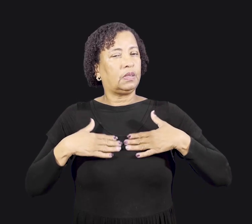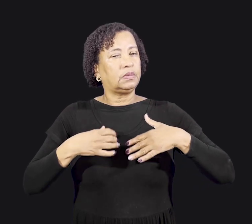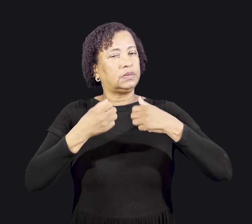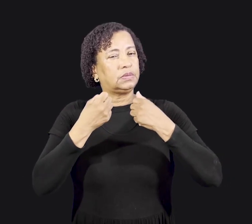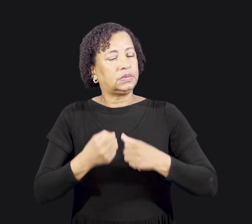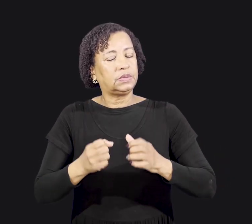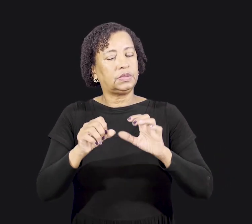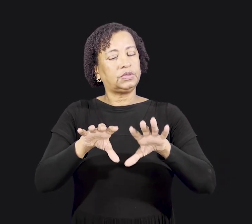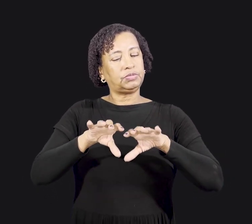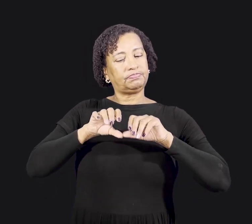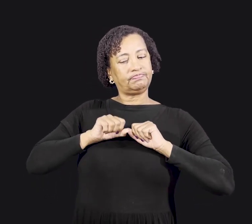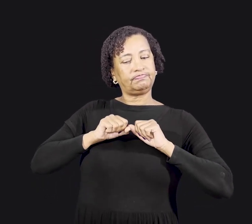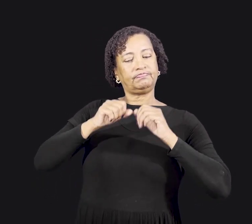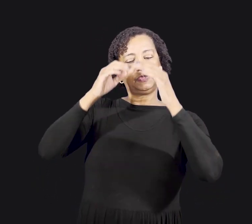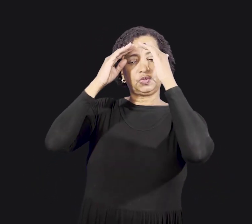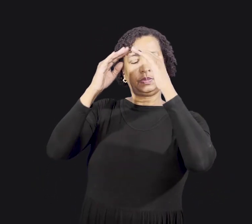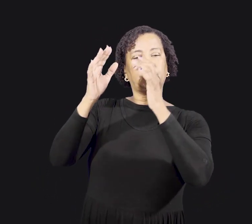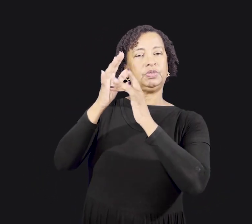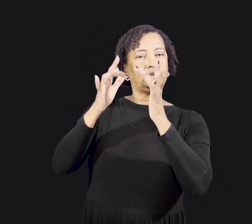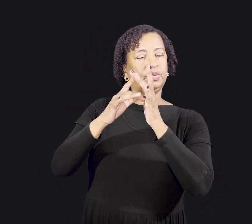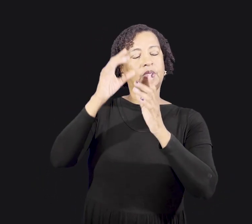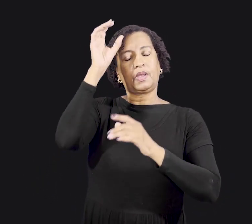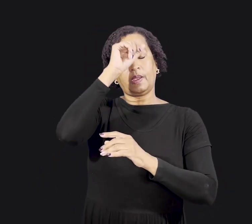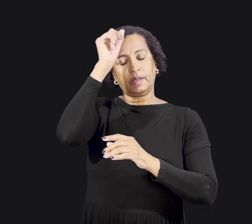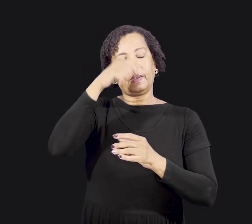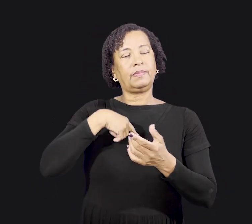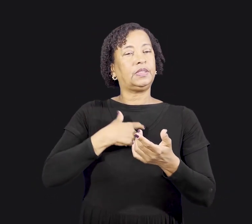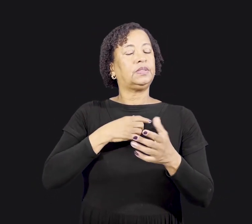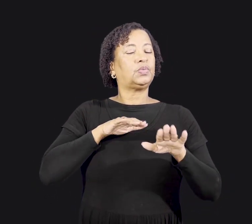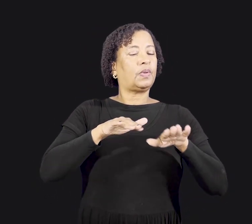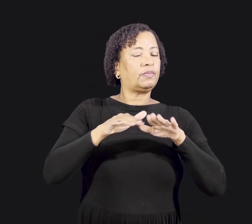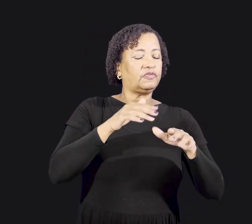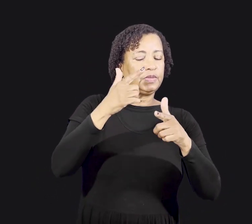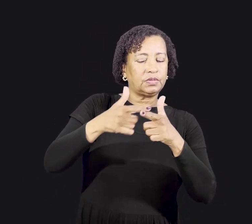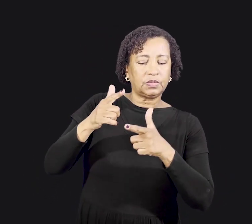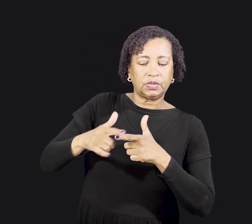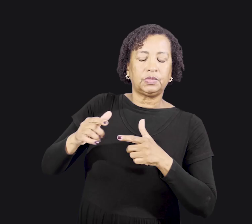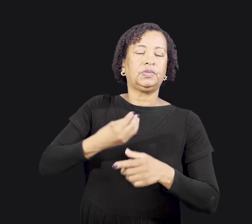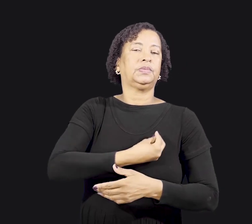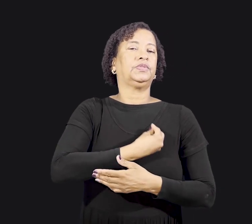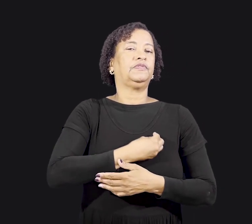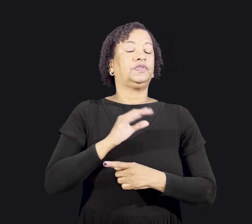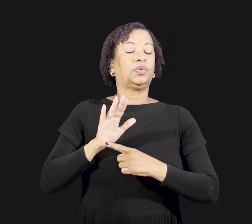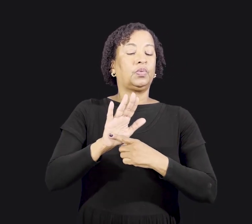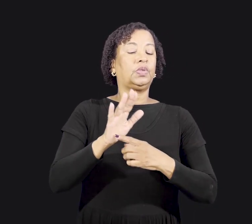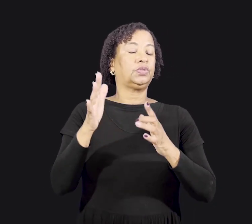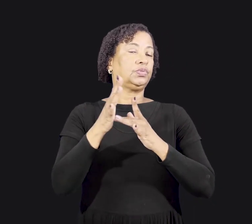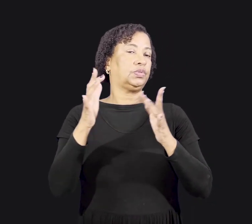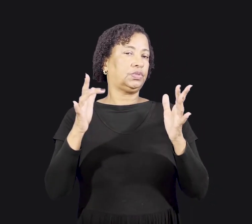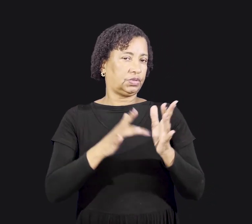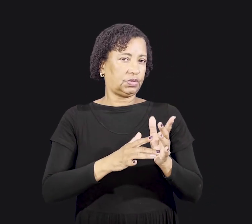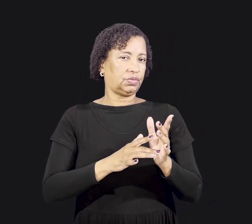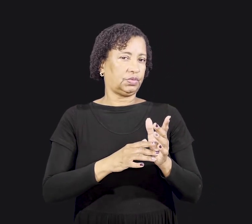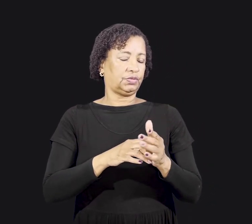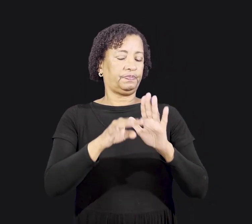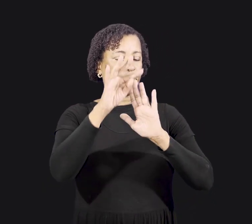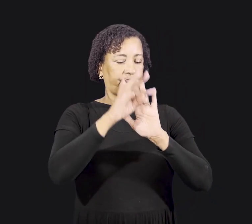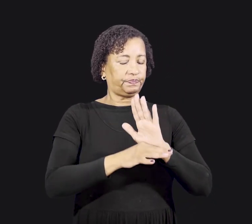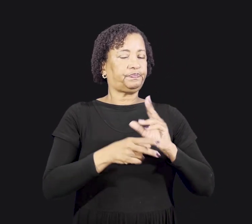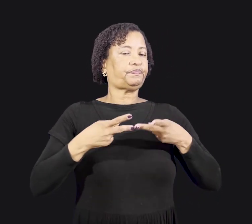tomamos sobre nós, aí aprendemos a movimentar as cargas da vida com a ajuda dele. Esse lindo texto é, antes de tudo, um convite para a